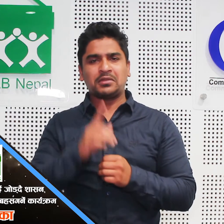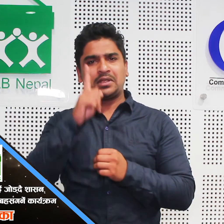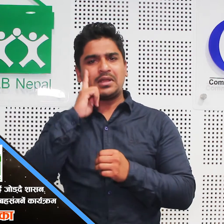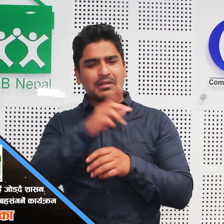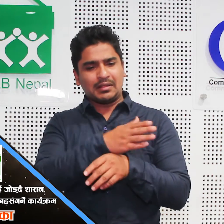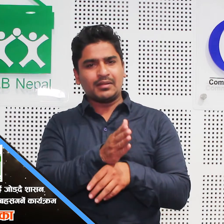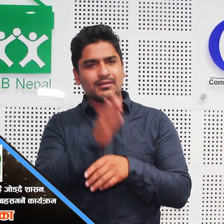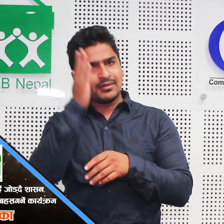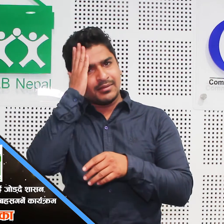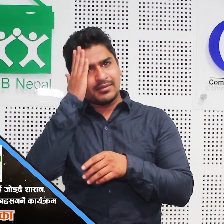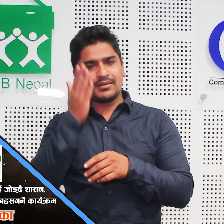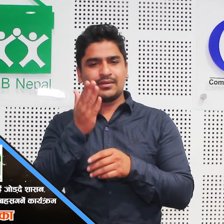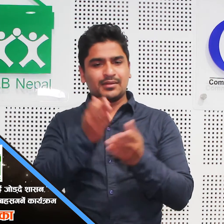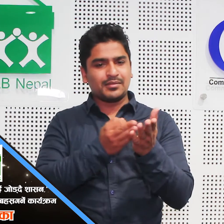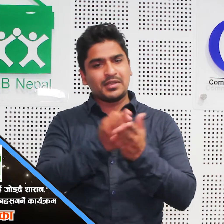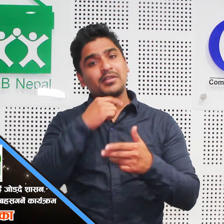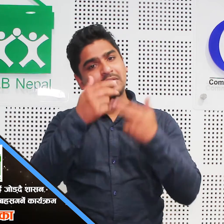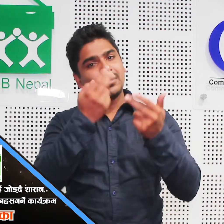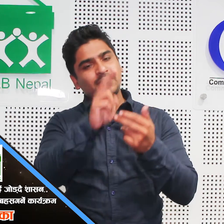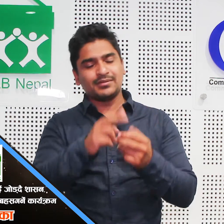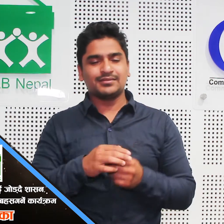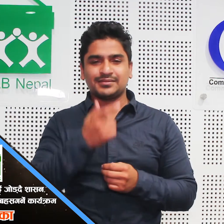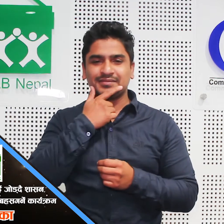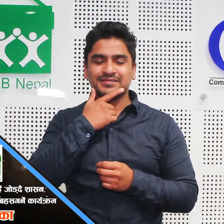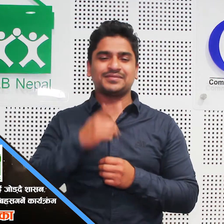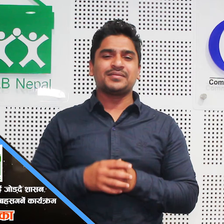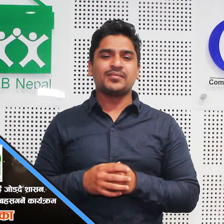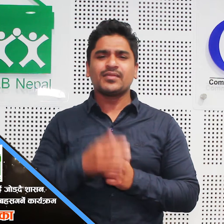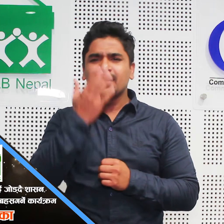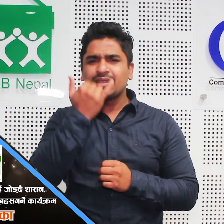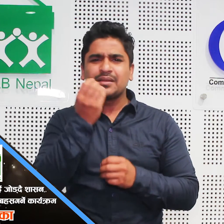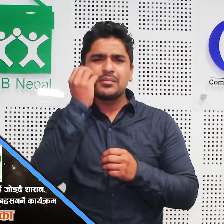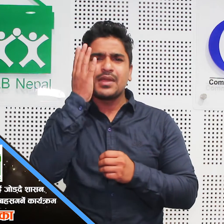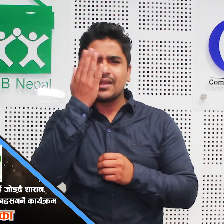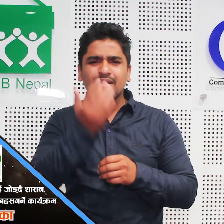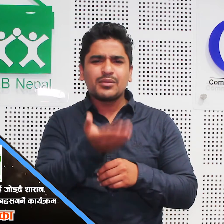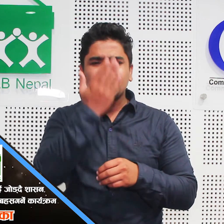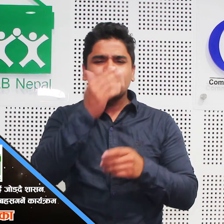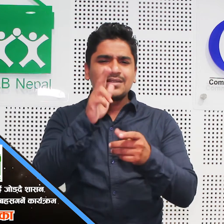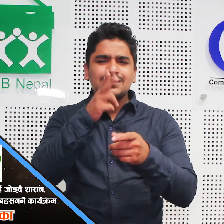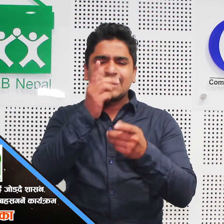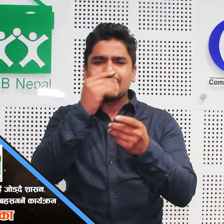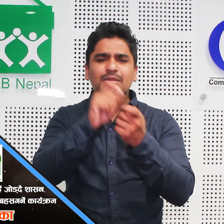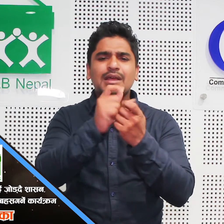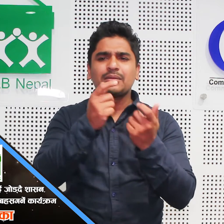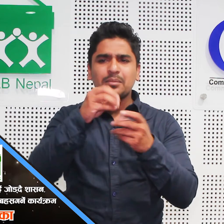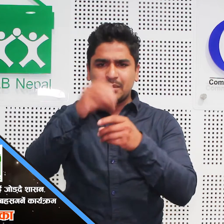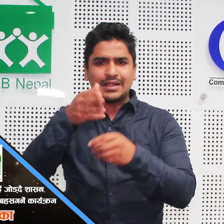सुतेको थिएँ, अब व्यवहारै नचल्ने भयो. अनि किन त बिहान बिहानै उठेर चिया पनि पाकेछ, बाहिर निस्किन लाग्यो कि